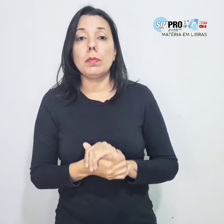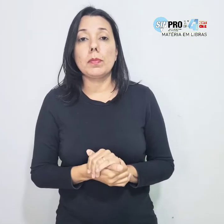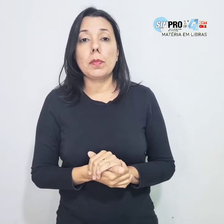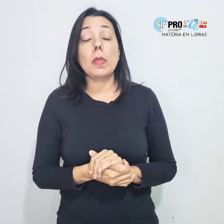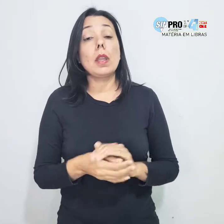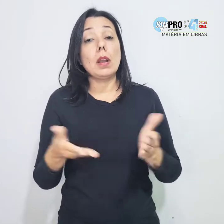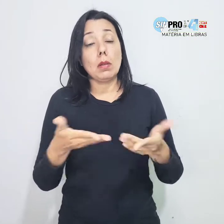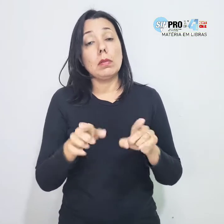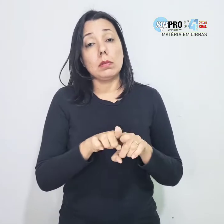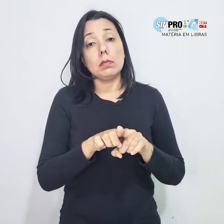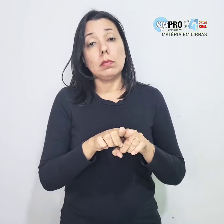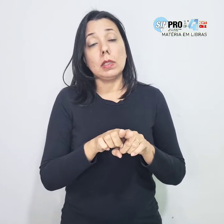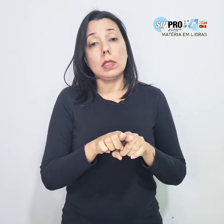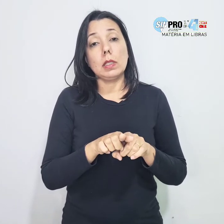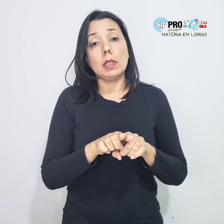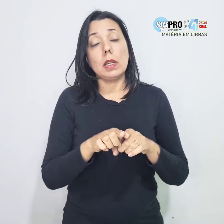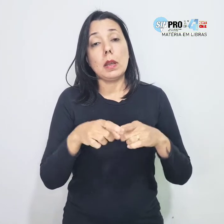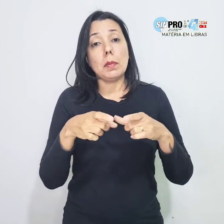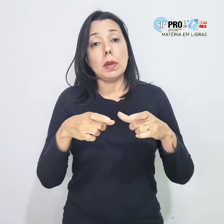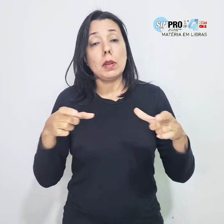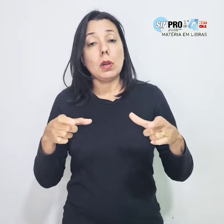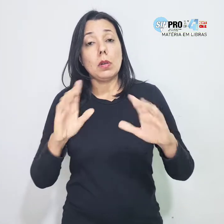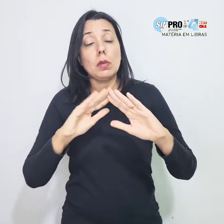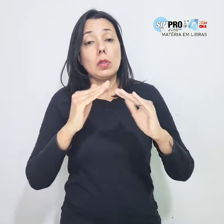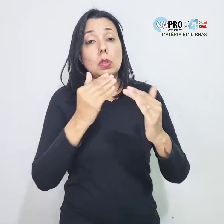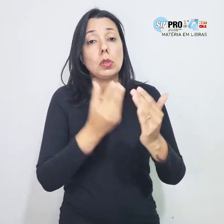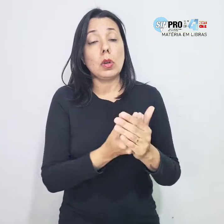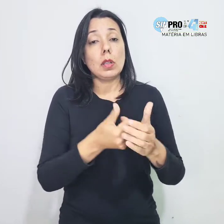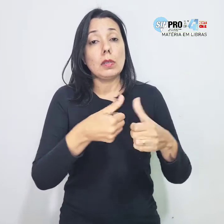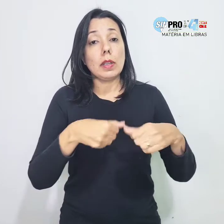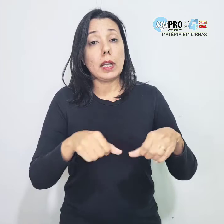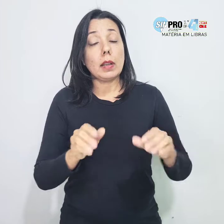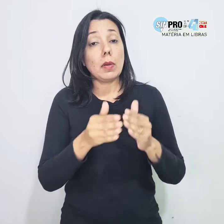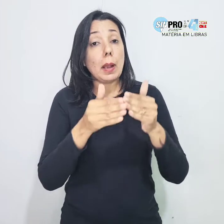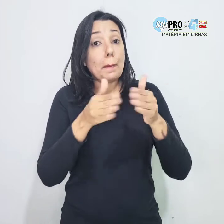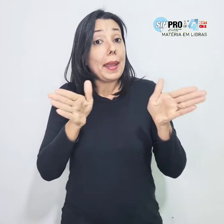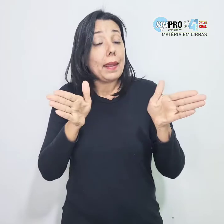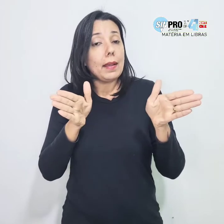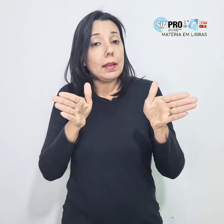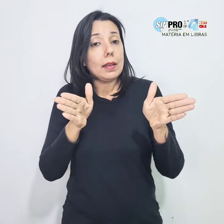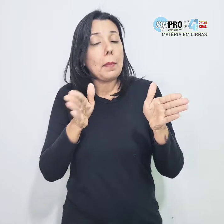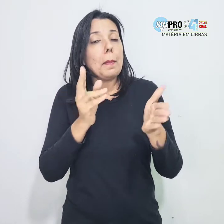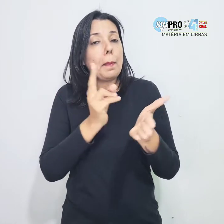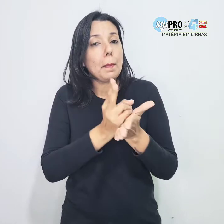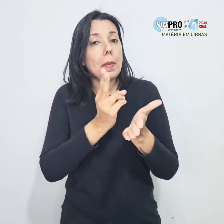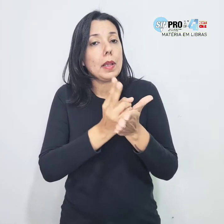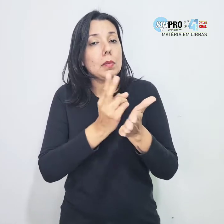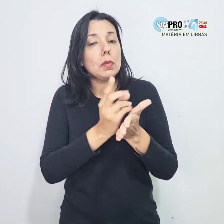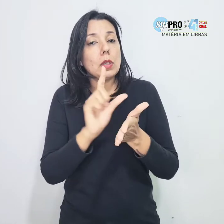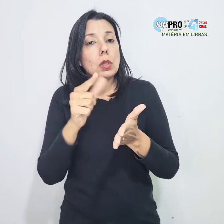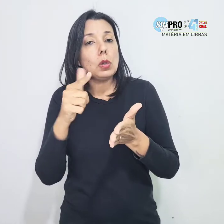Nesse período, a maior parte das escolas ficaram abertas, mesmo quando em outros segmentos